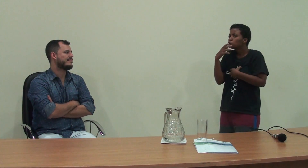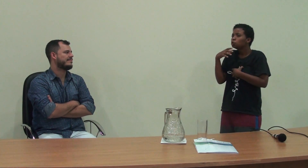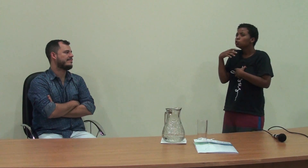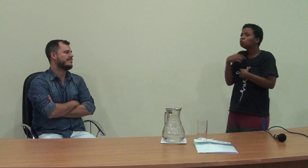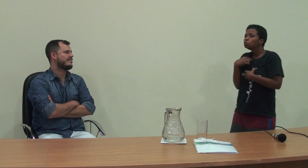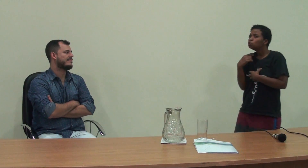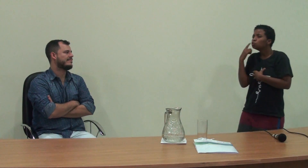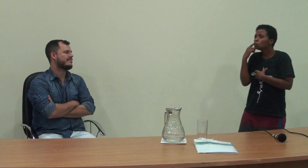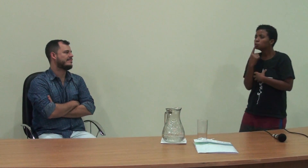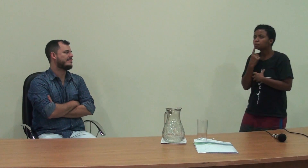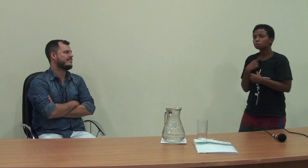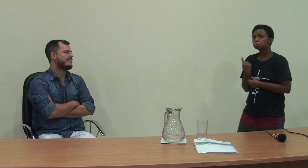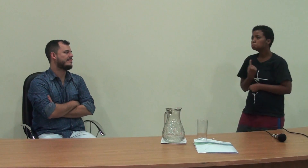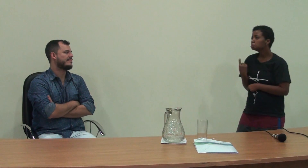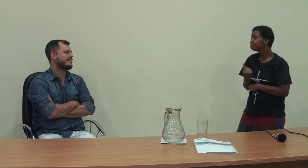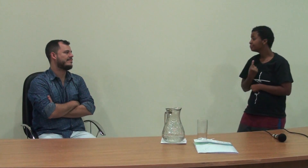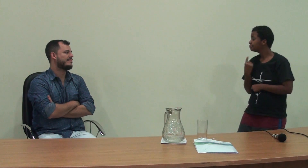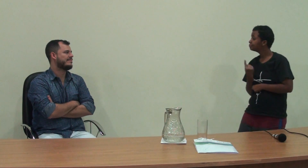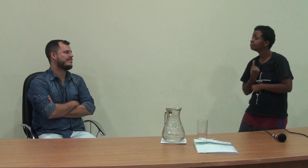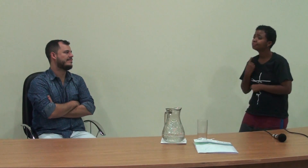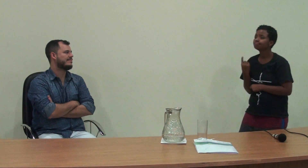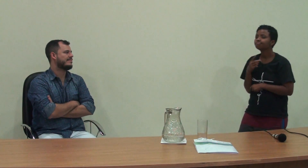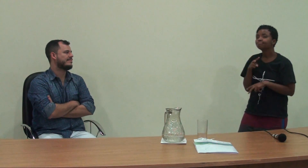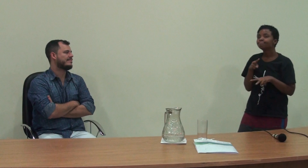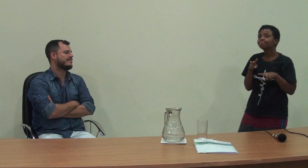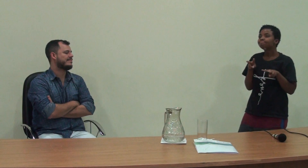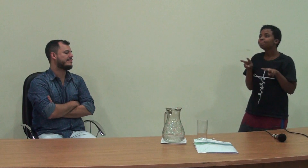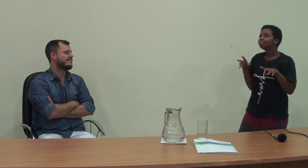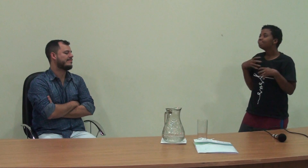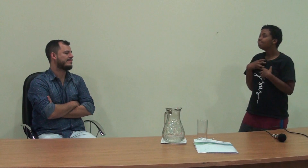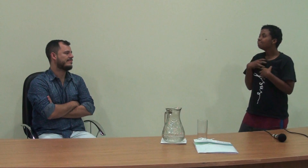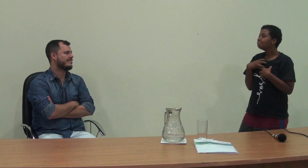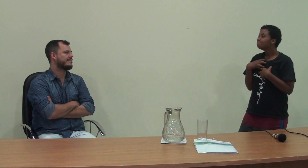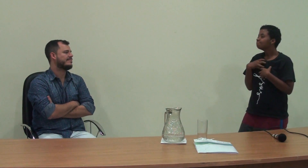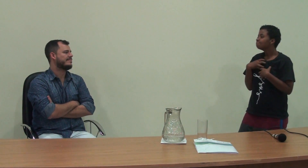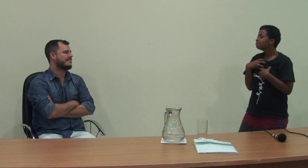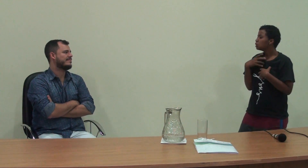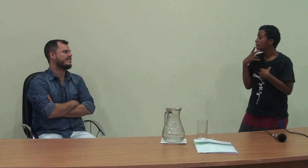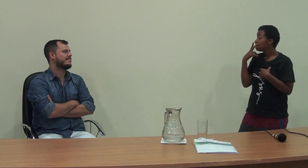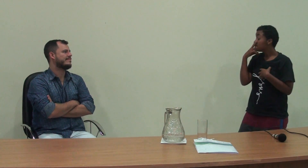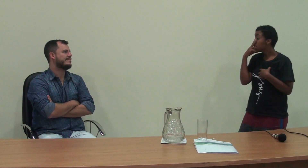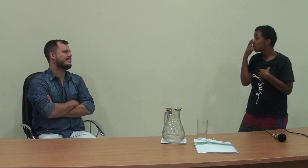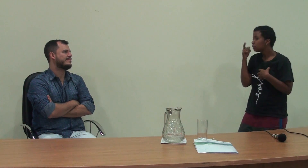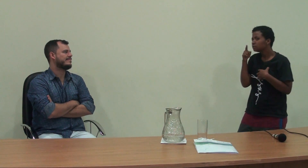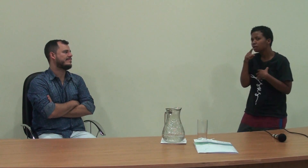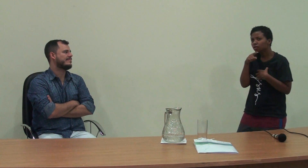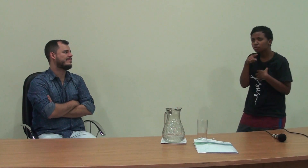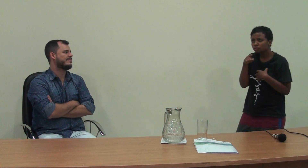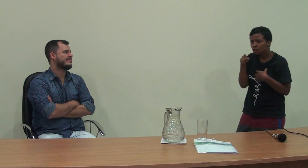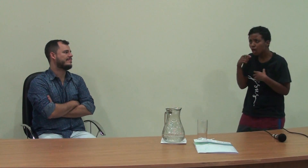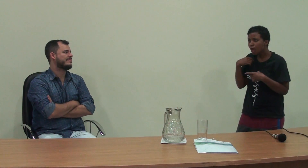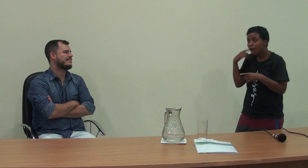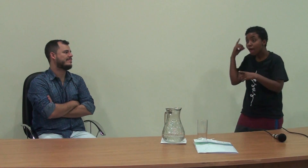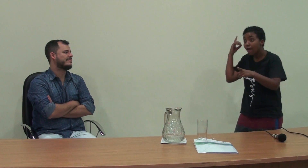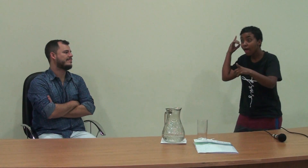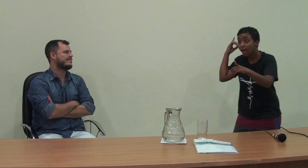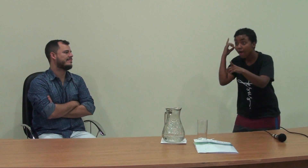Mas eu comecei a ter essa sensação de ser sozinha no mundo. Eu comecei a me identificar como